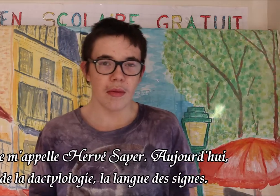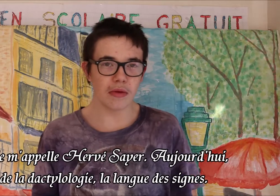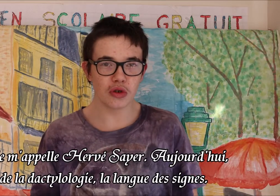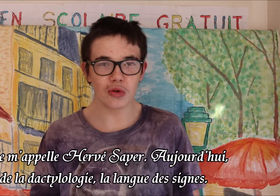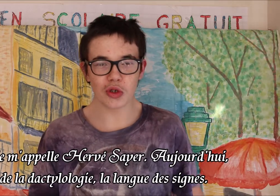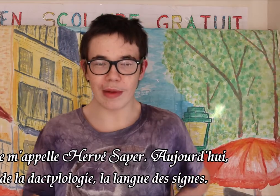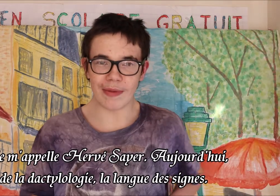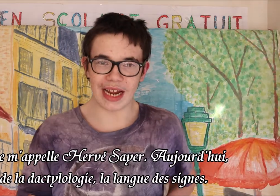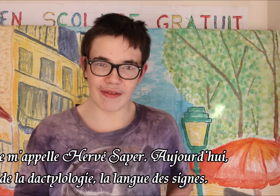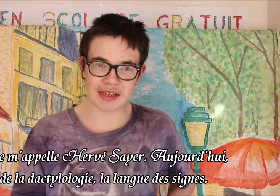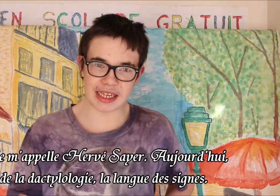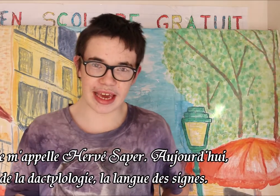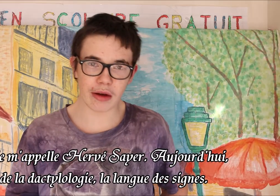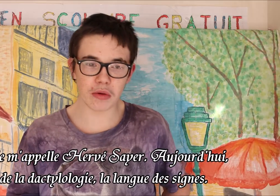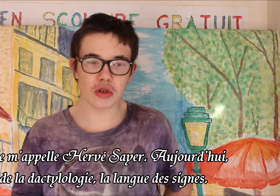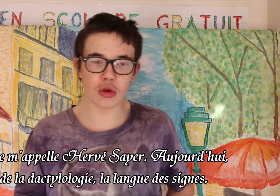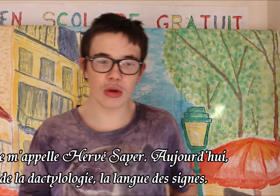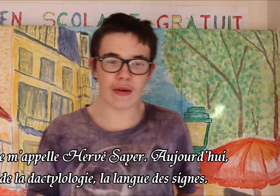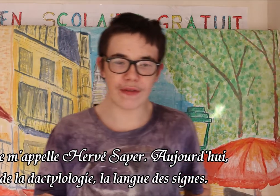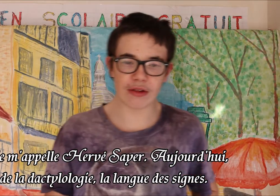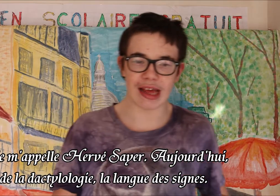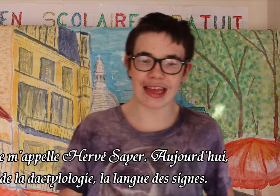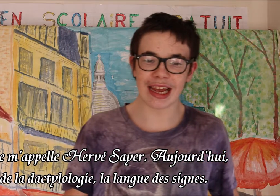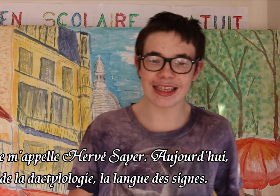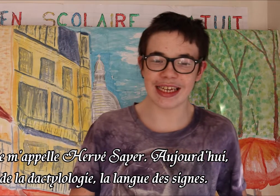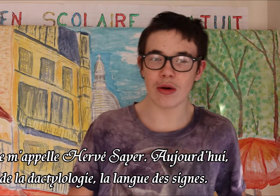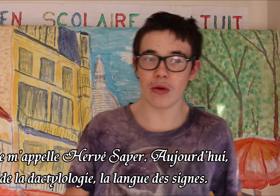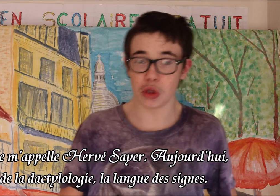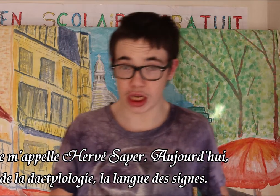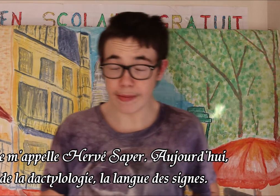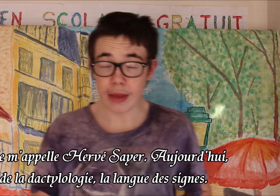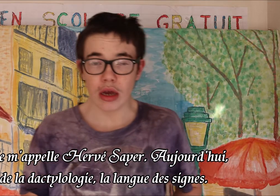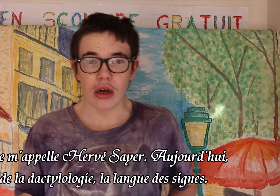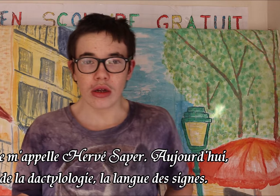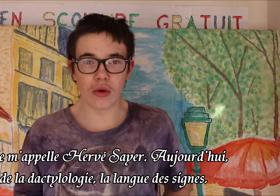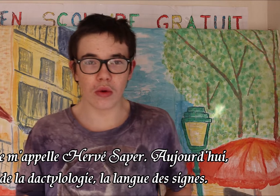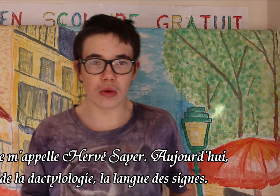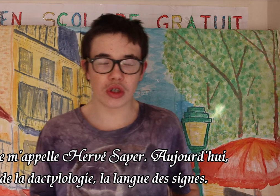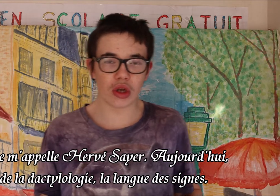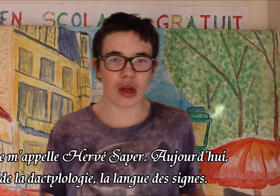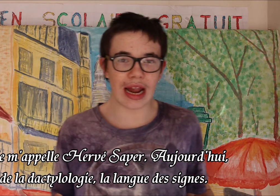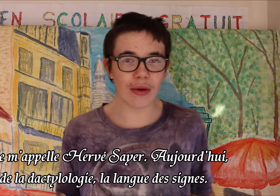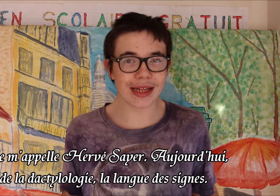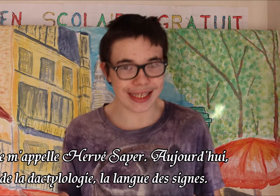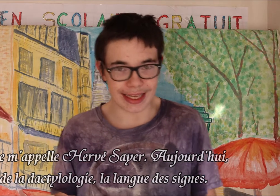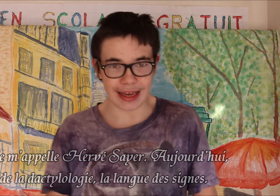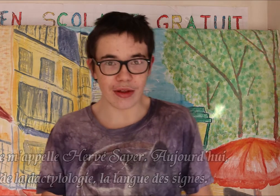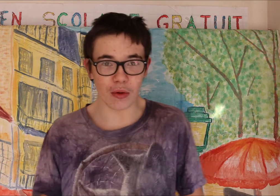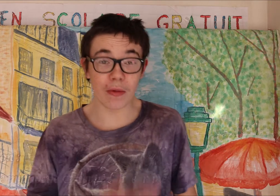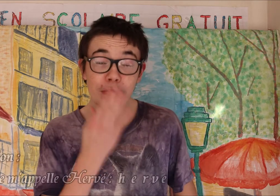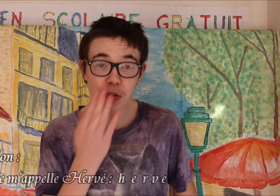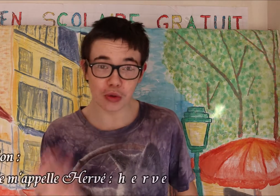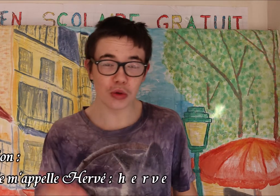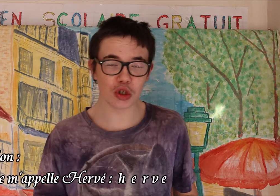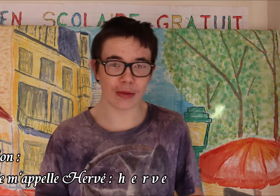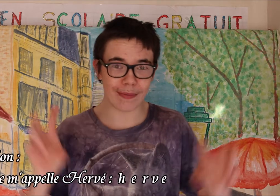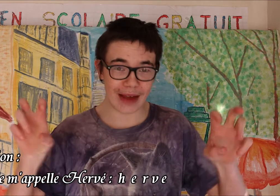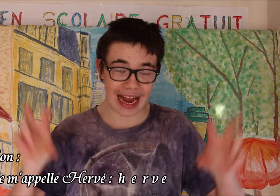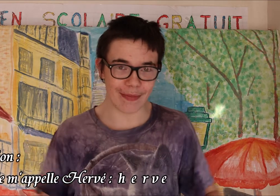Bonjour, je m'appelle Hervé Seyer. Aujourd'hui, on va faire de la dactérologie, donc la langue des signes. Donc, bonjour, je m'appelle.